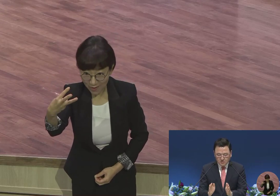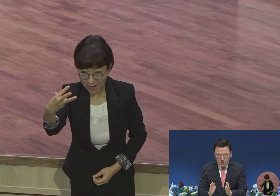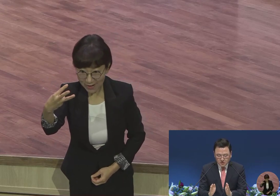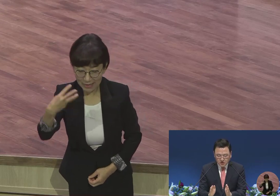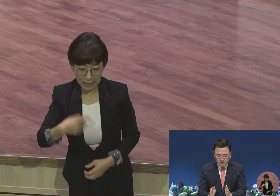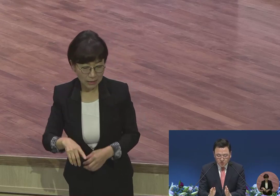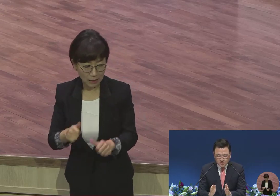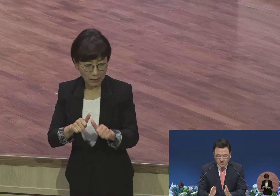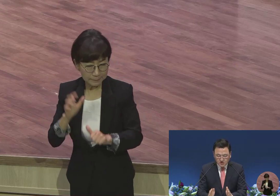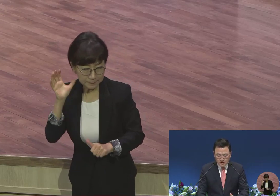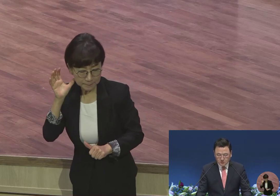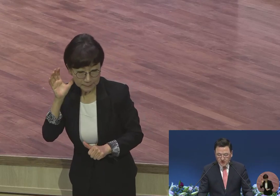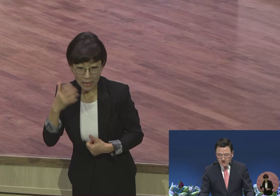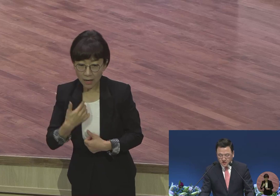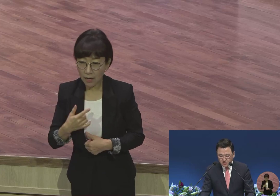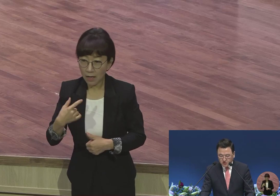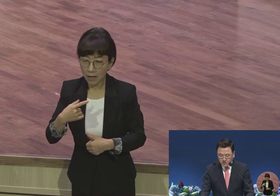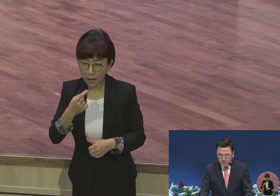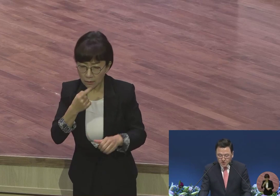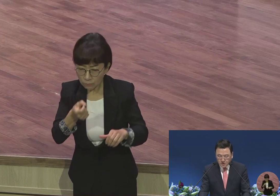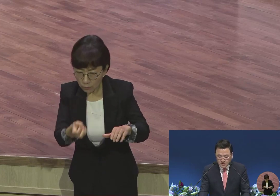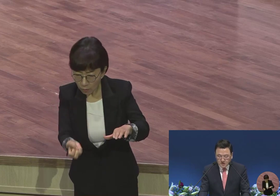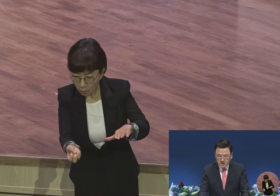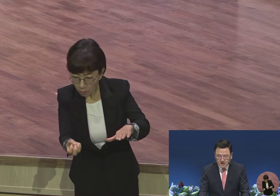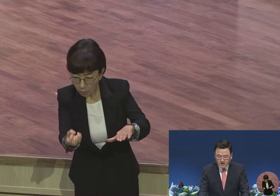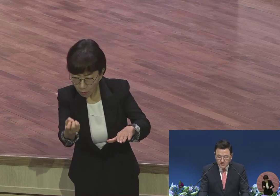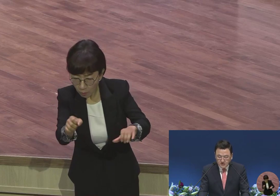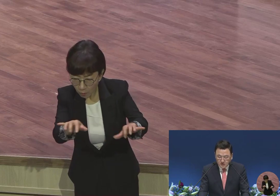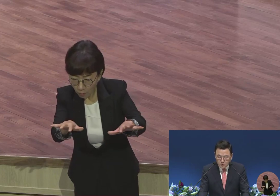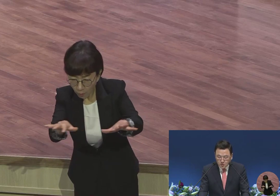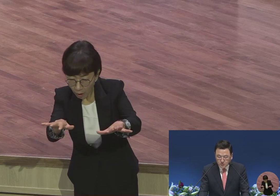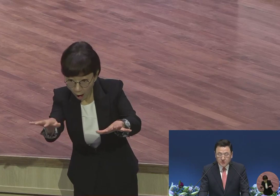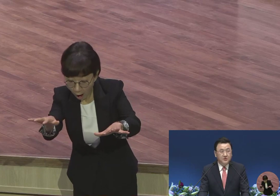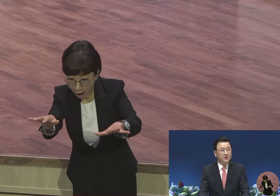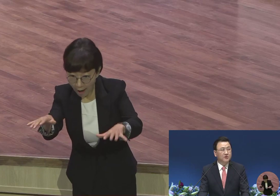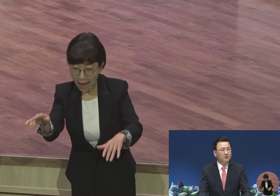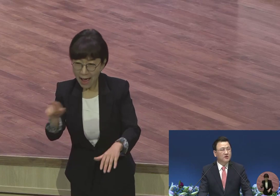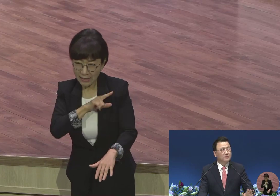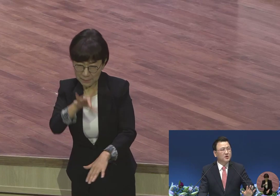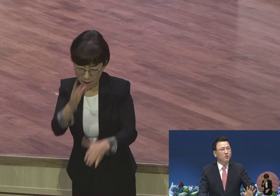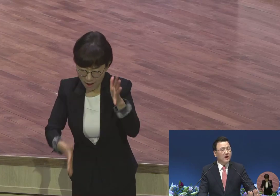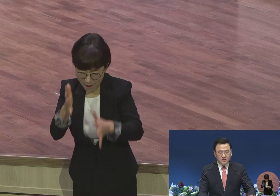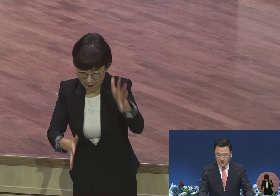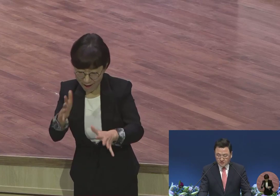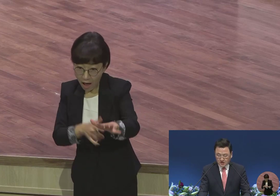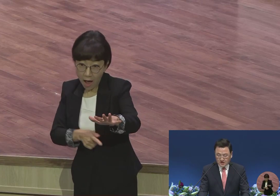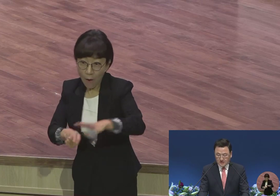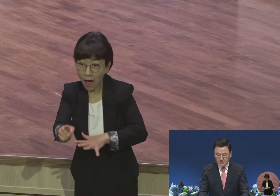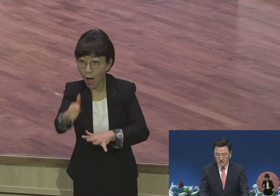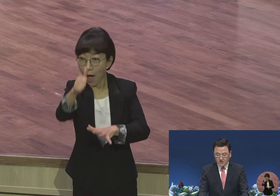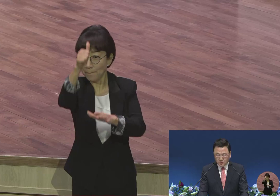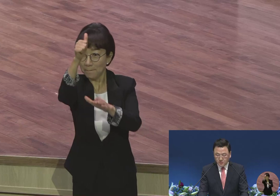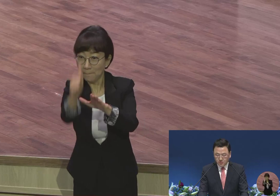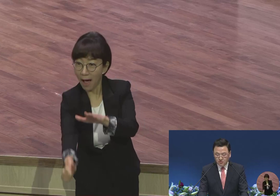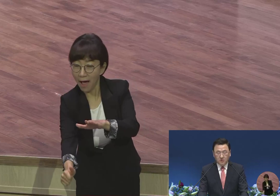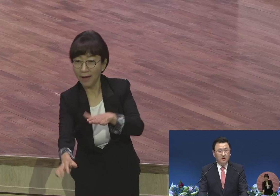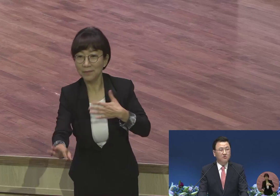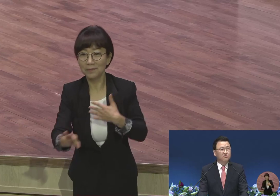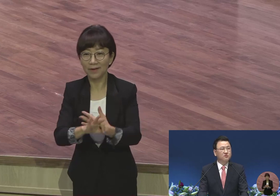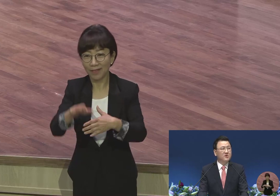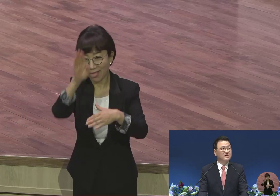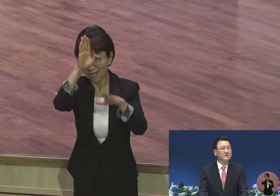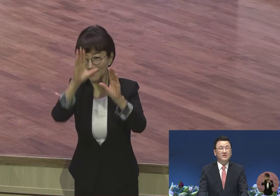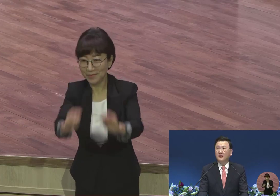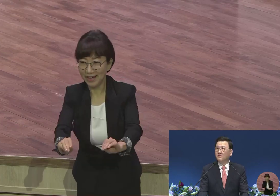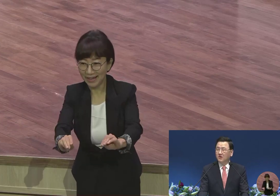그래서 제일 먼저 연못에 들어가는 환자는 어떤 병이든지 낫는다는 소문이 있어요. 얼마나 비과학적입니까? 그럼에도